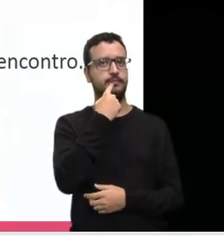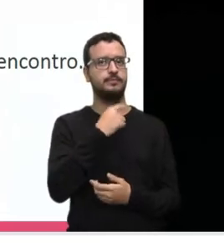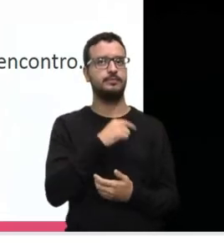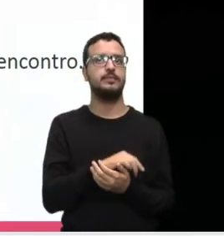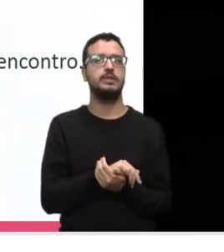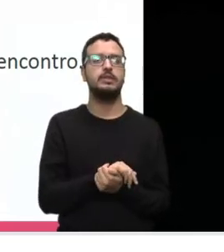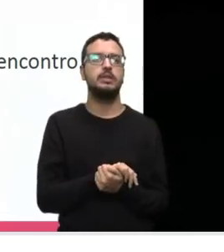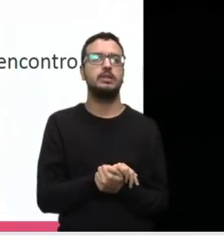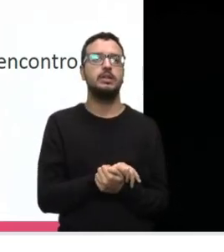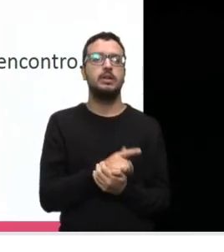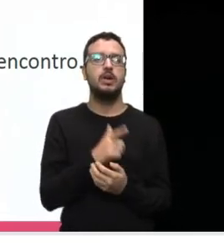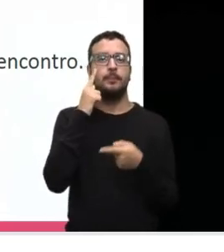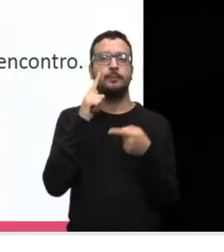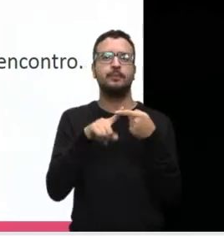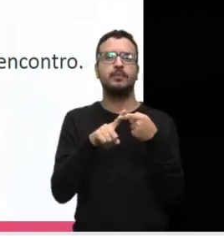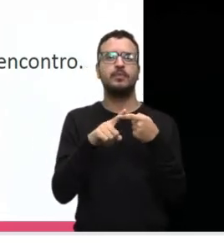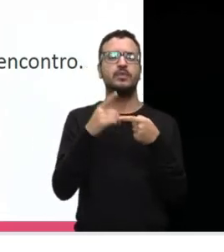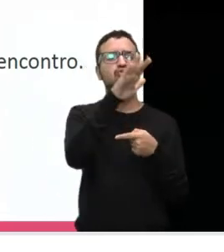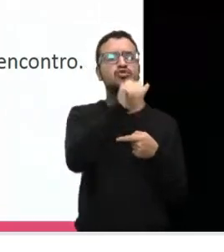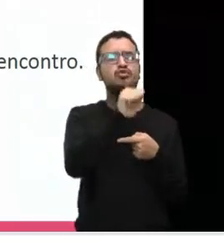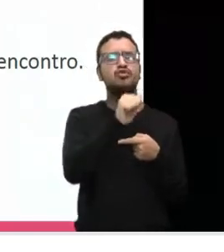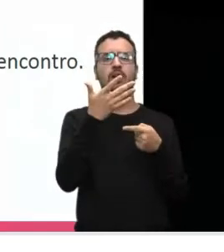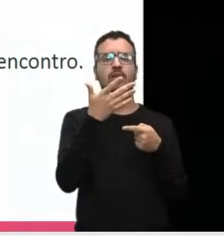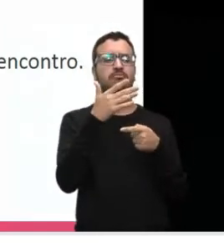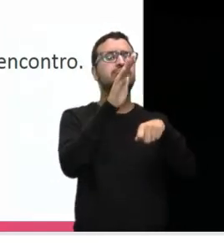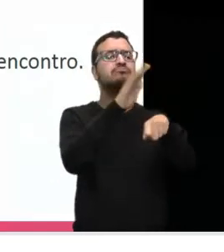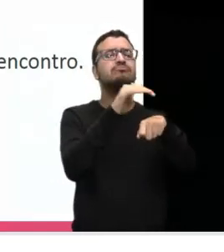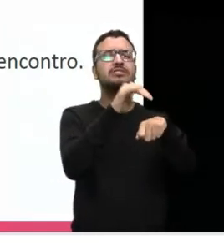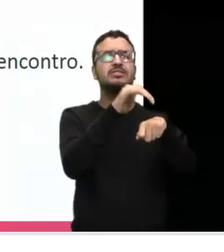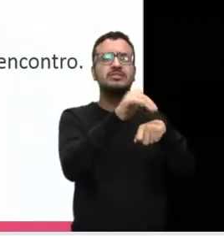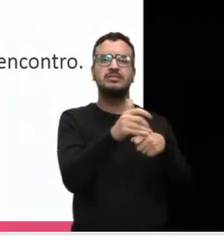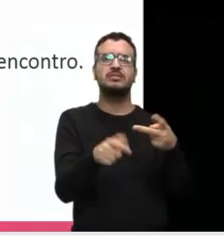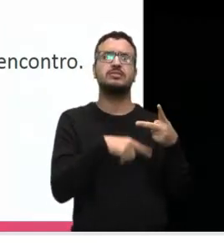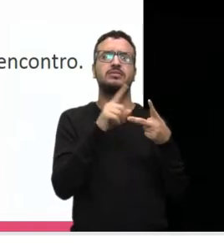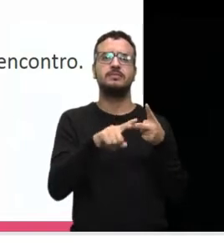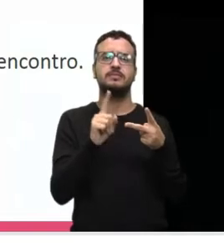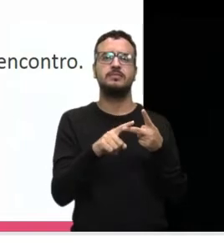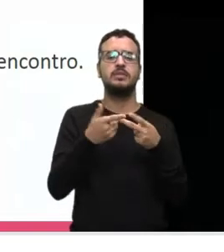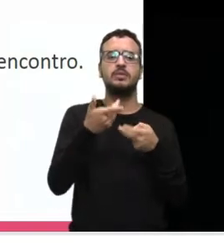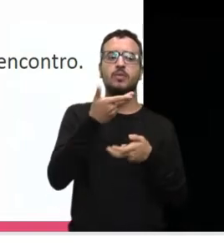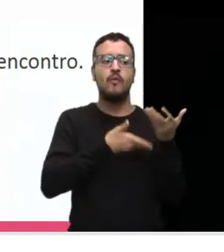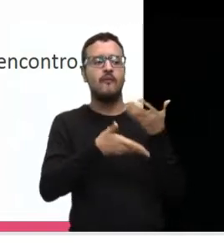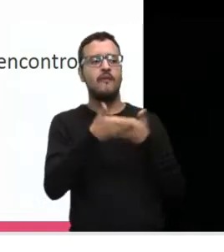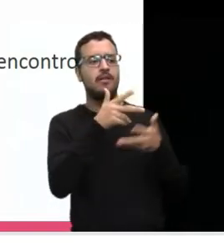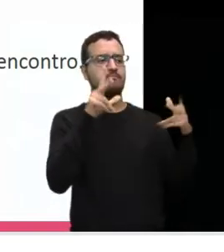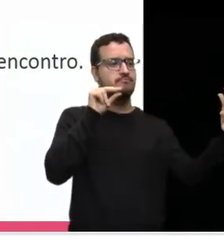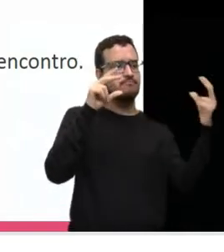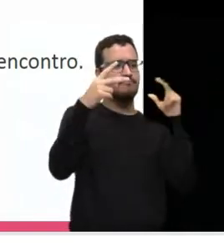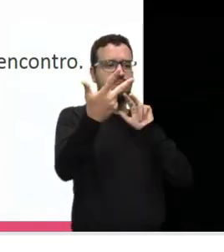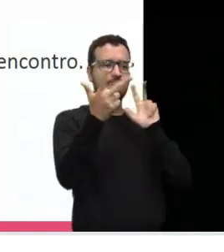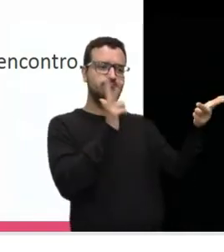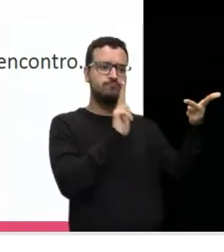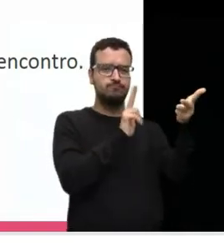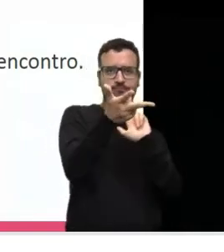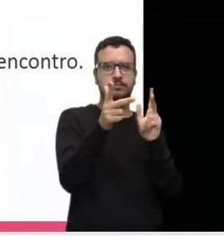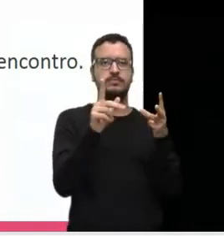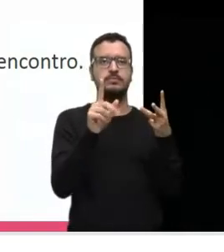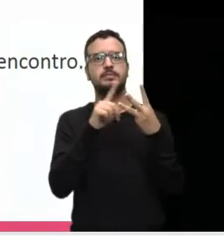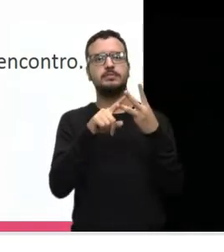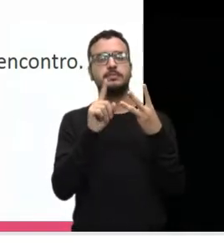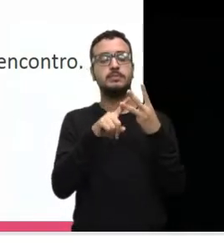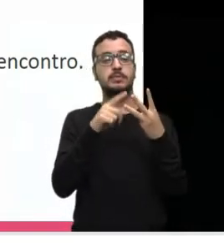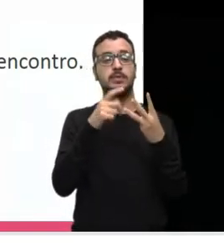surdas? Então nós temos aqui chamar a atenção de um surdo, como que acontecem as conversas, a importância do olhar e a apresentação